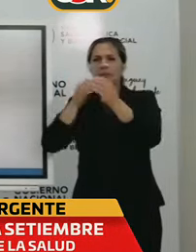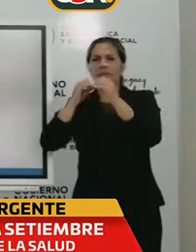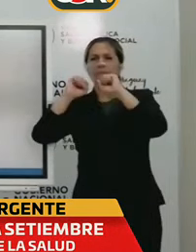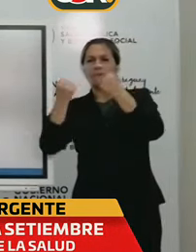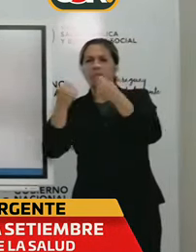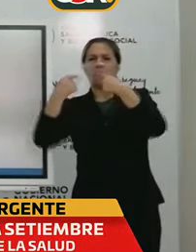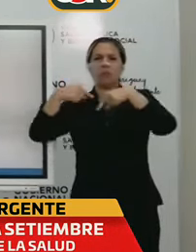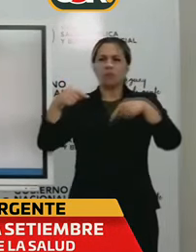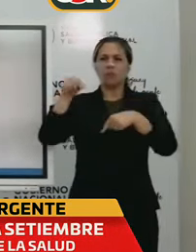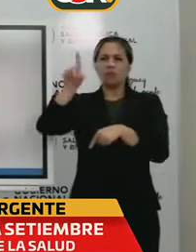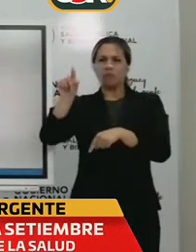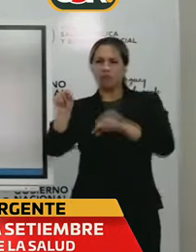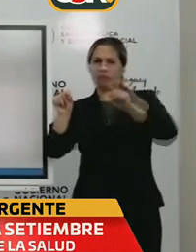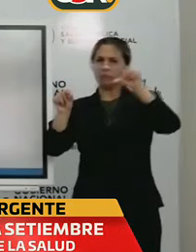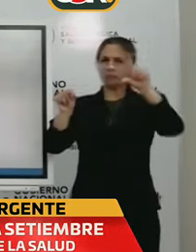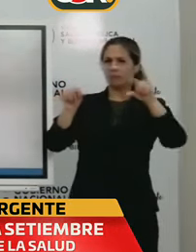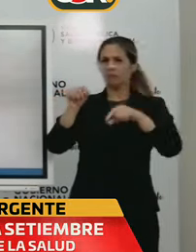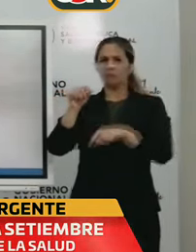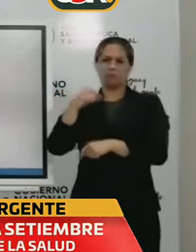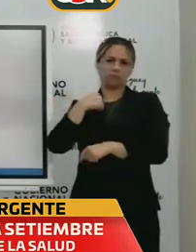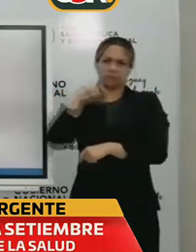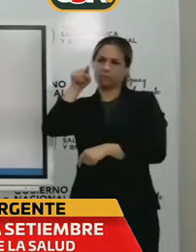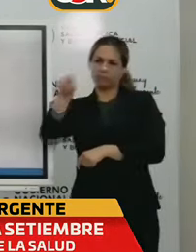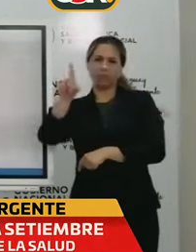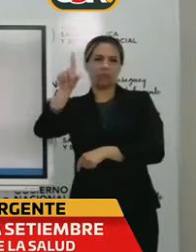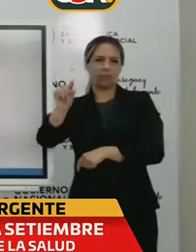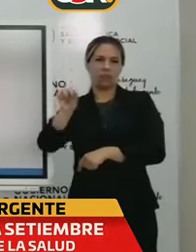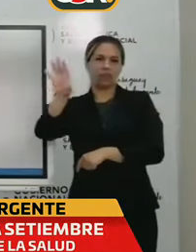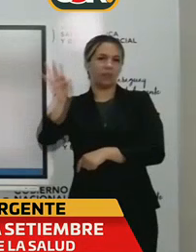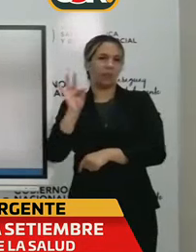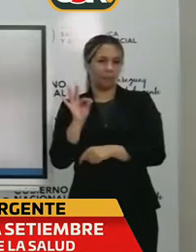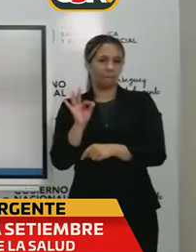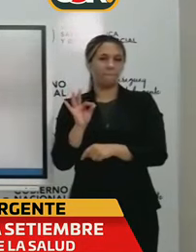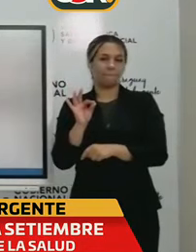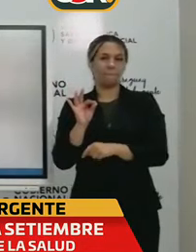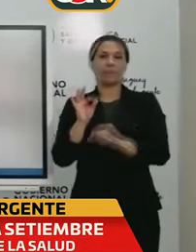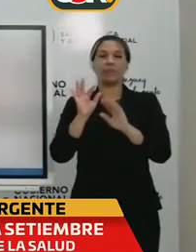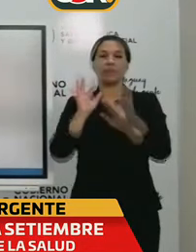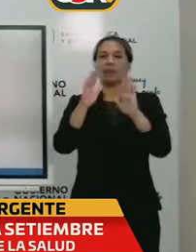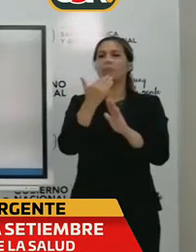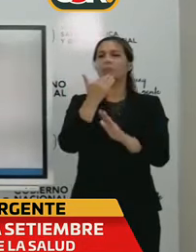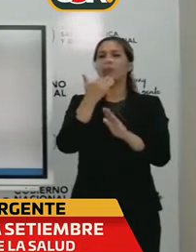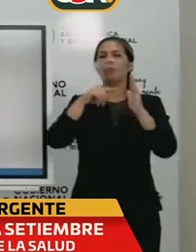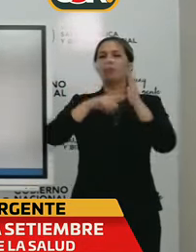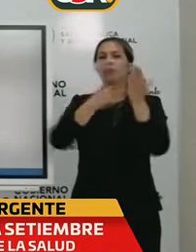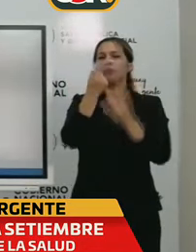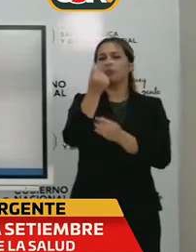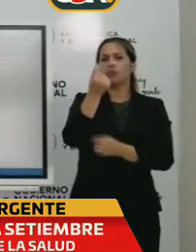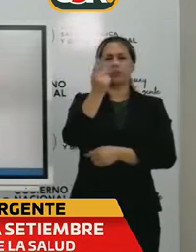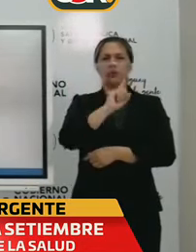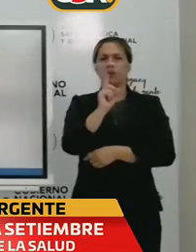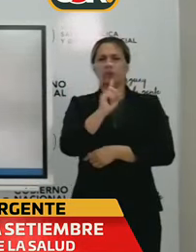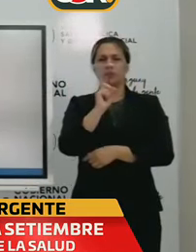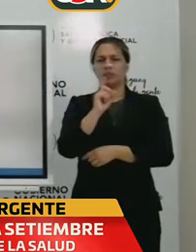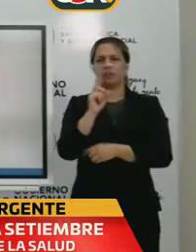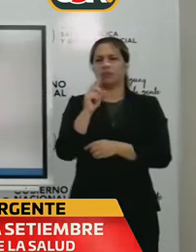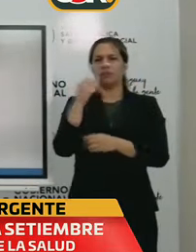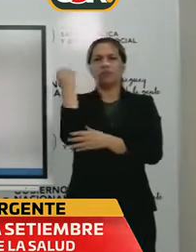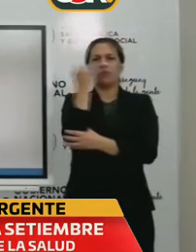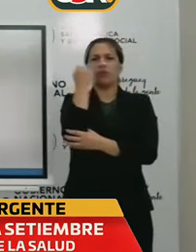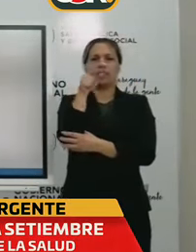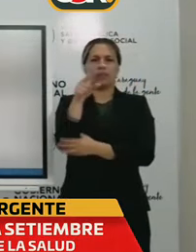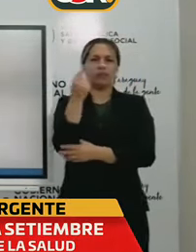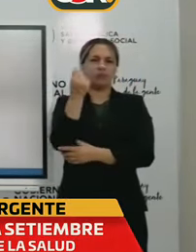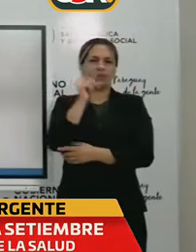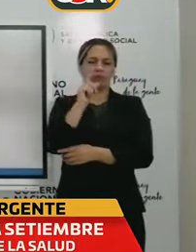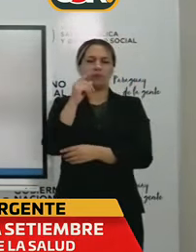una más barata que la otra, ahí la diferencia, ahí nos vamos a ir por la más barata, ¿verdad? Pero eso no es un determinante de los primordiales